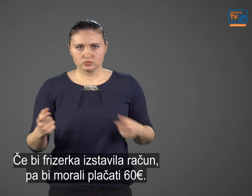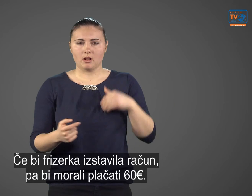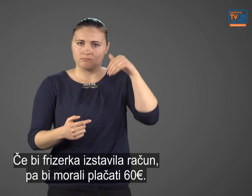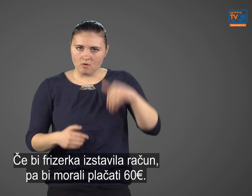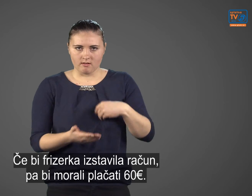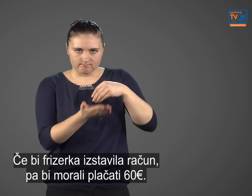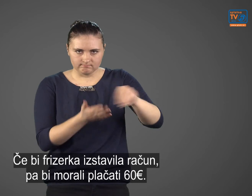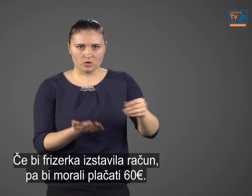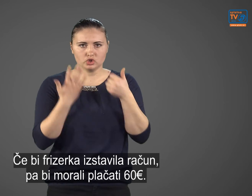evrov.